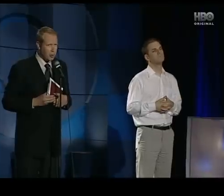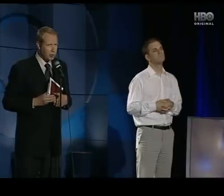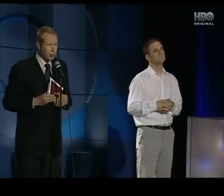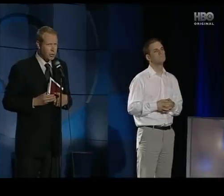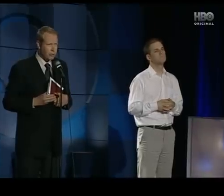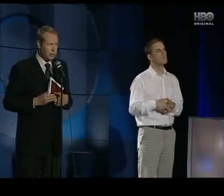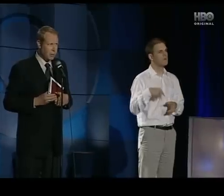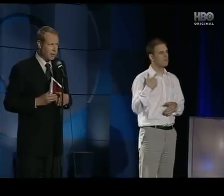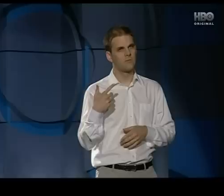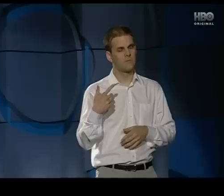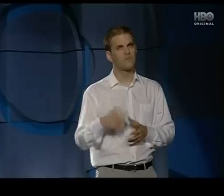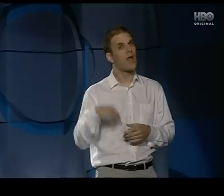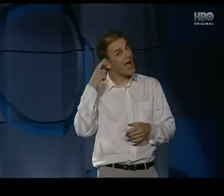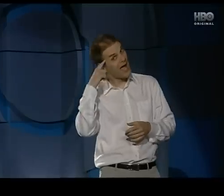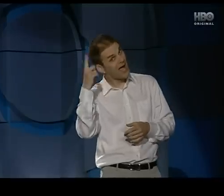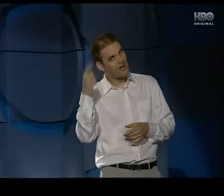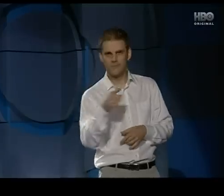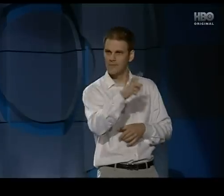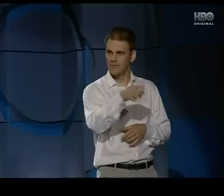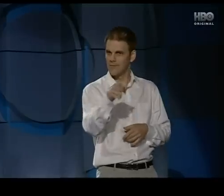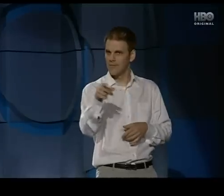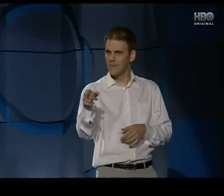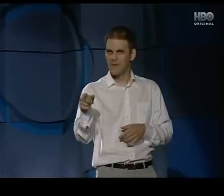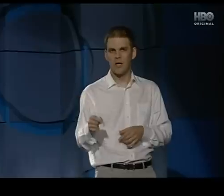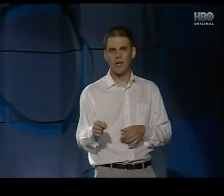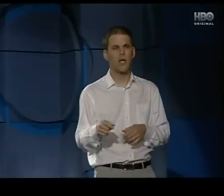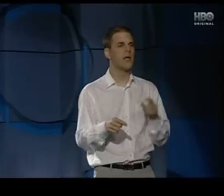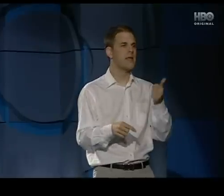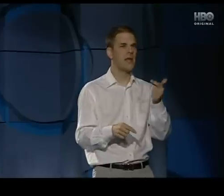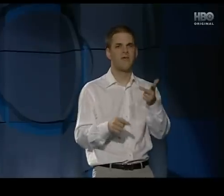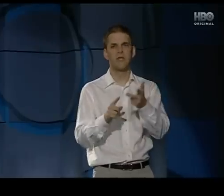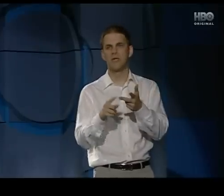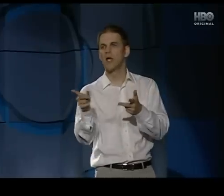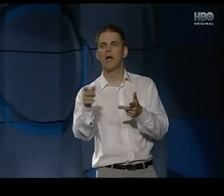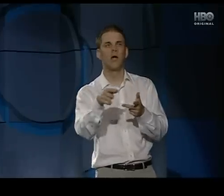A protože víme, že mezi vámi sedí i někteří neslyšící,